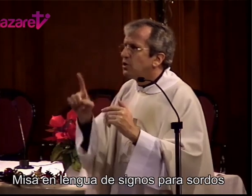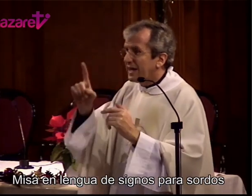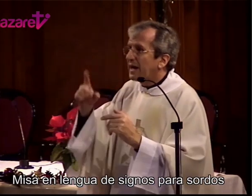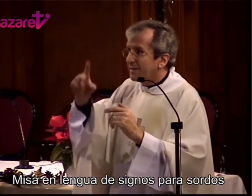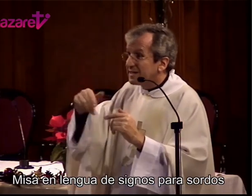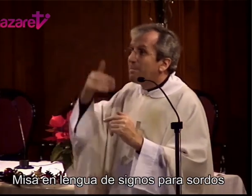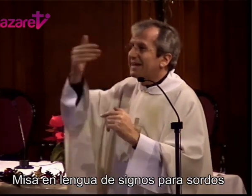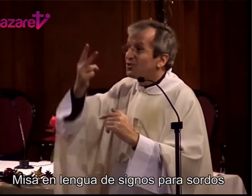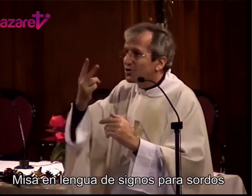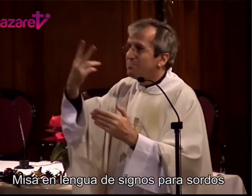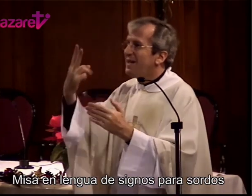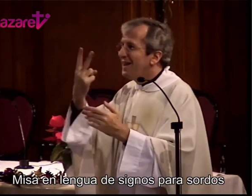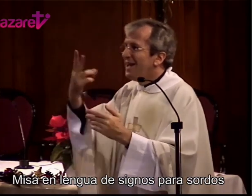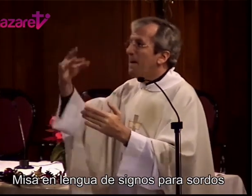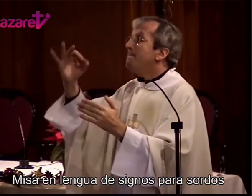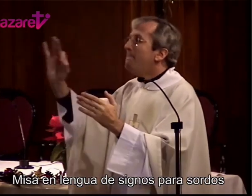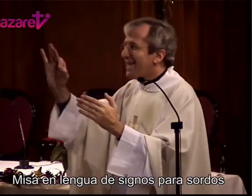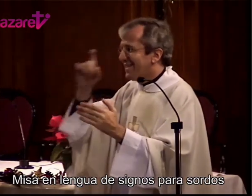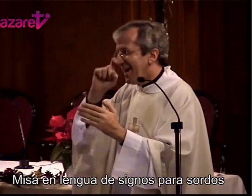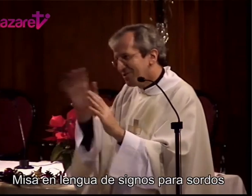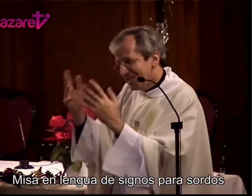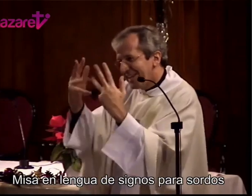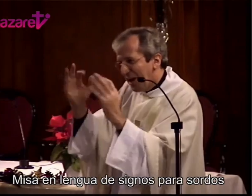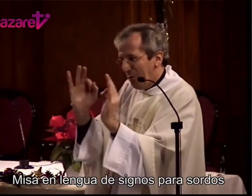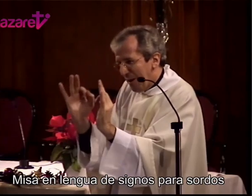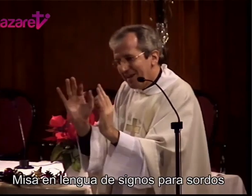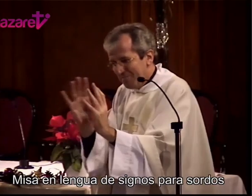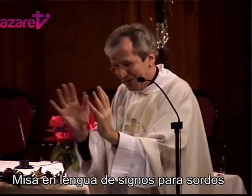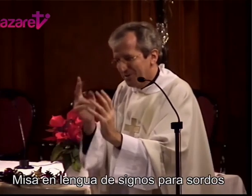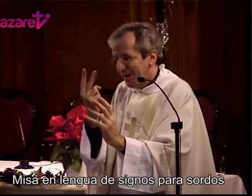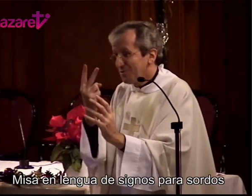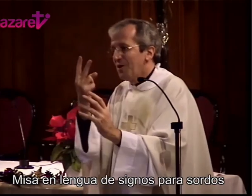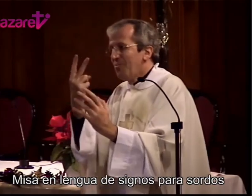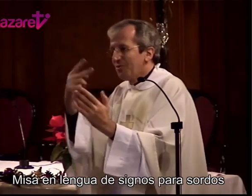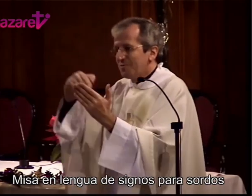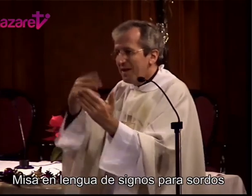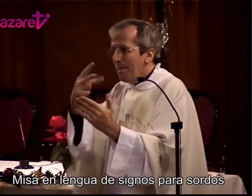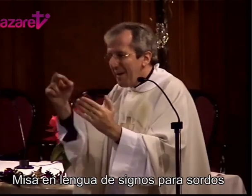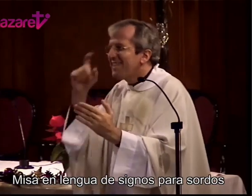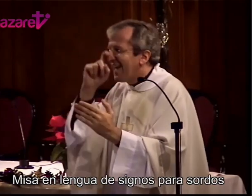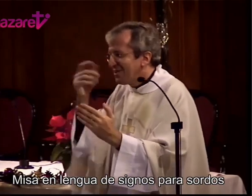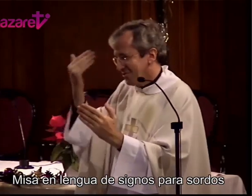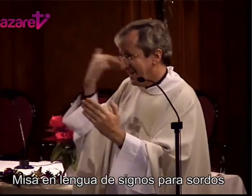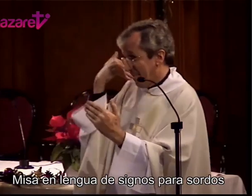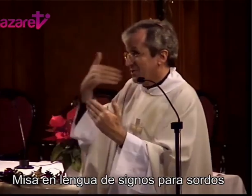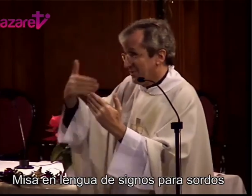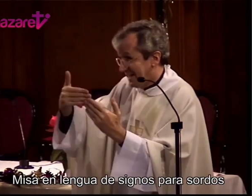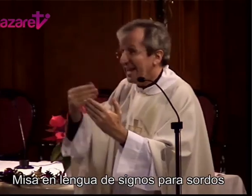al revés, más 2020 años, si se calcula bien, más o menos serían unos 2020 años que pasó desde aquella